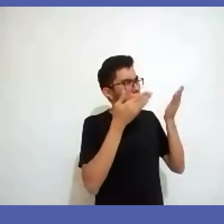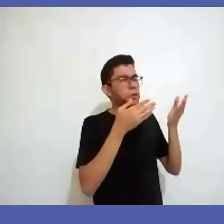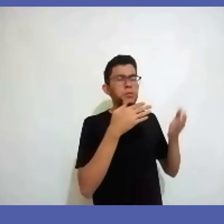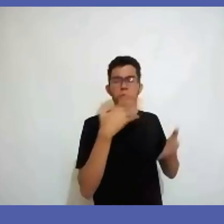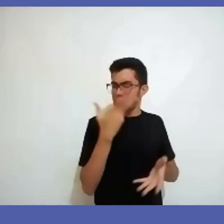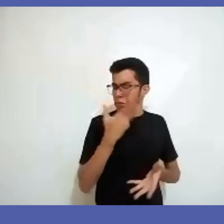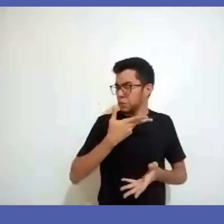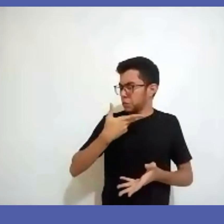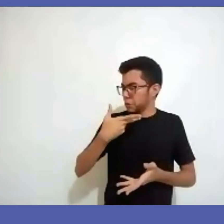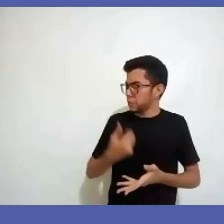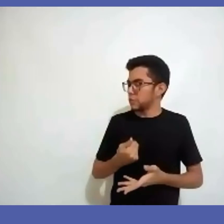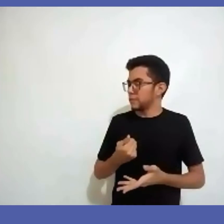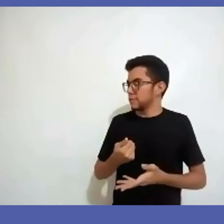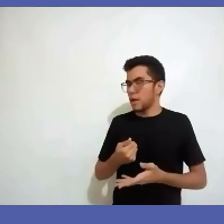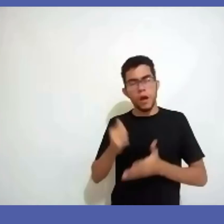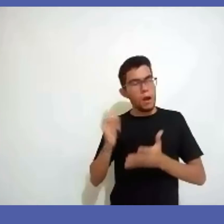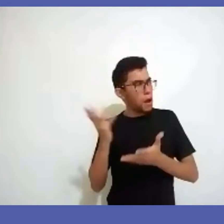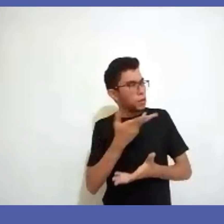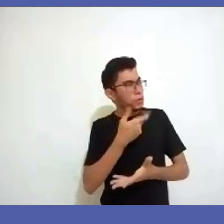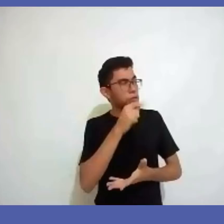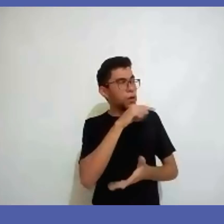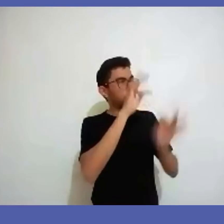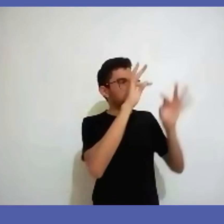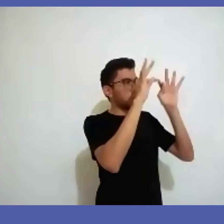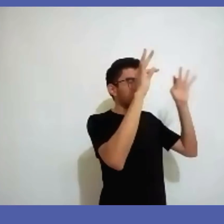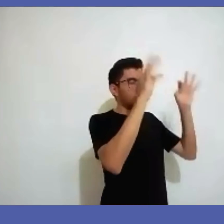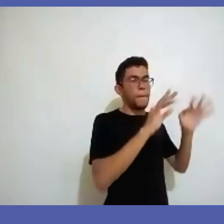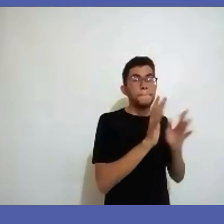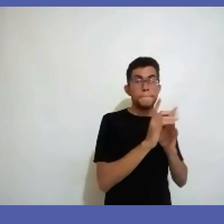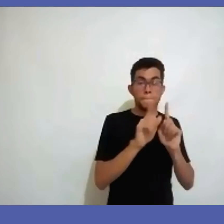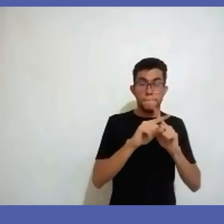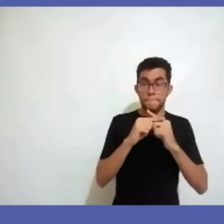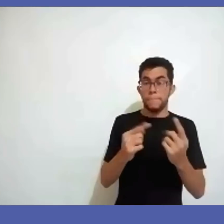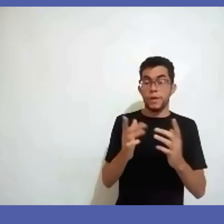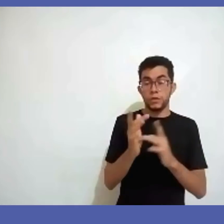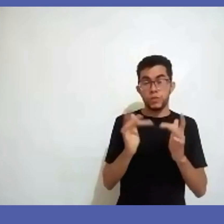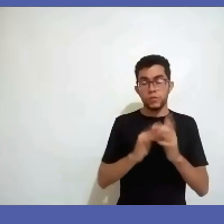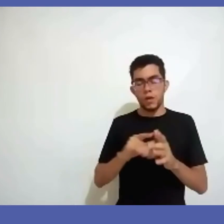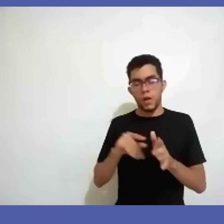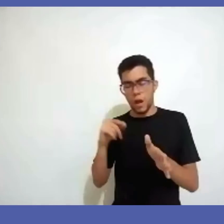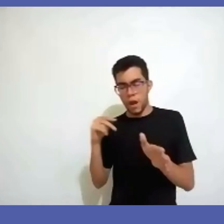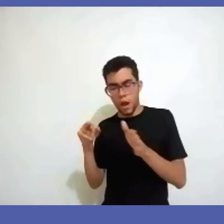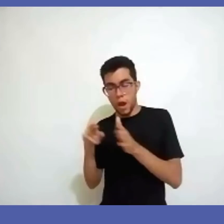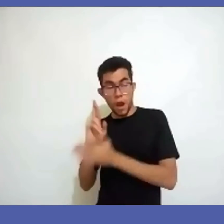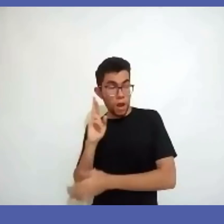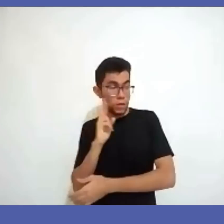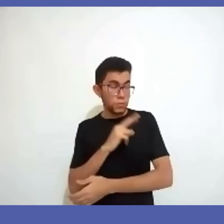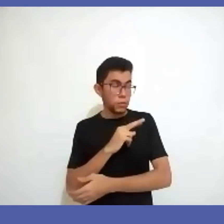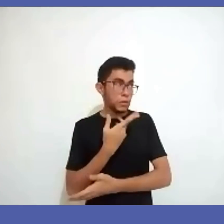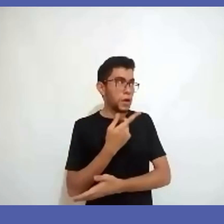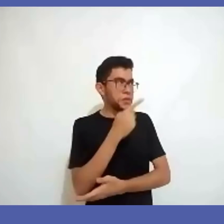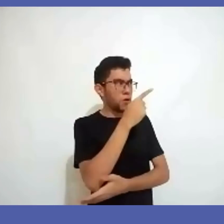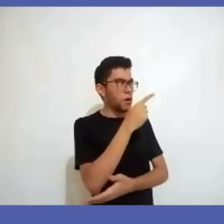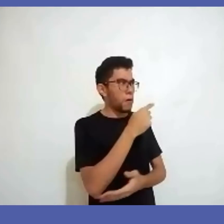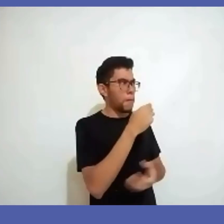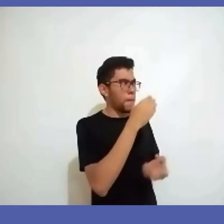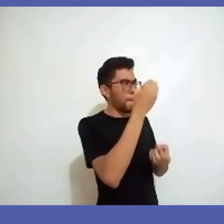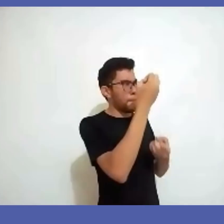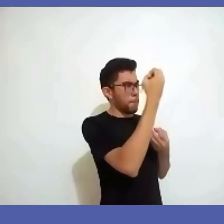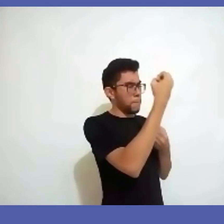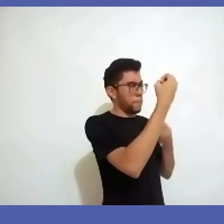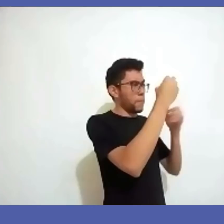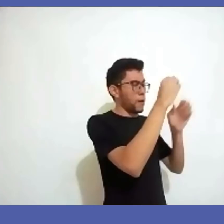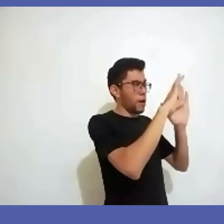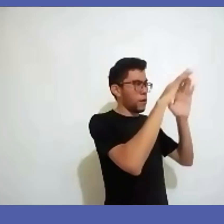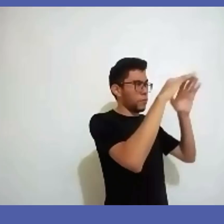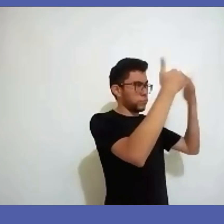tá? Mas, irmão, Jesus falou que não ficará pedra sobre pedra, porque isso aconteceu exatamente